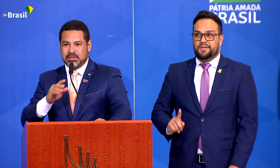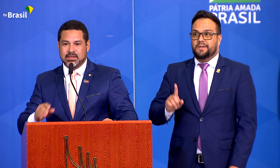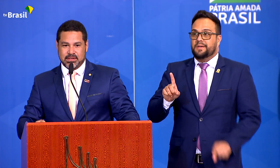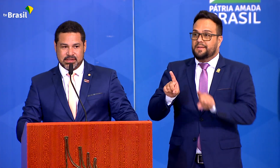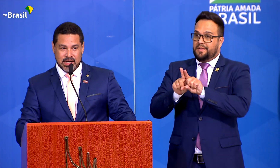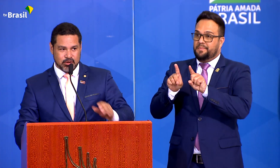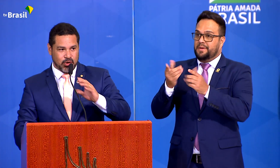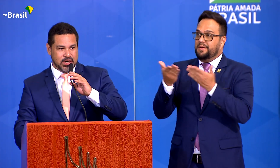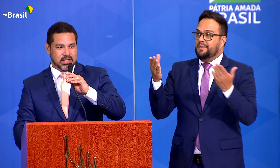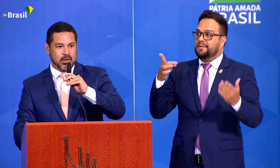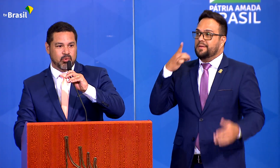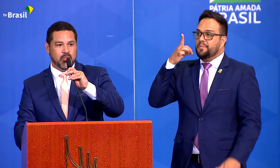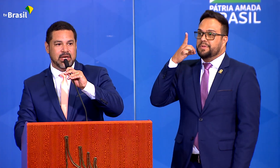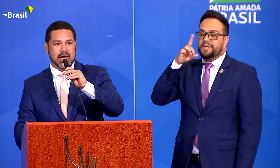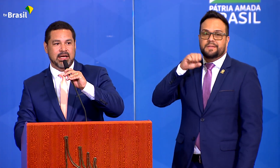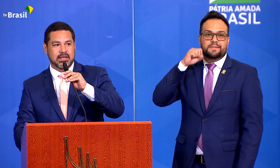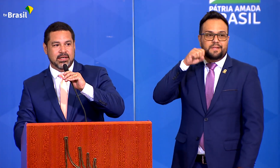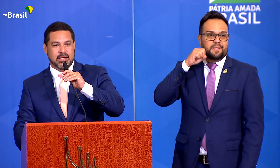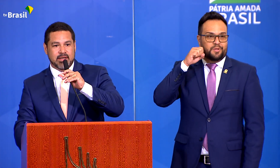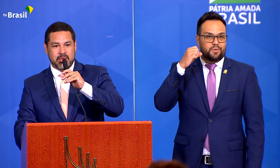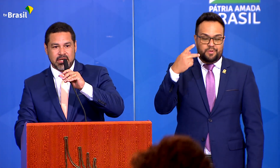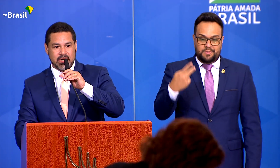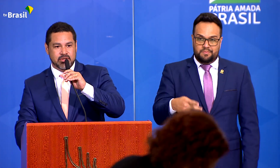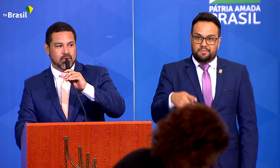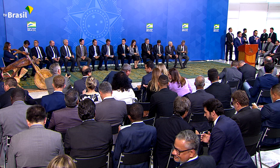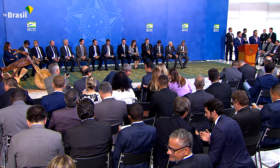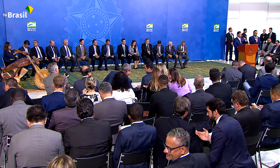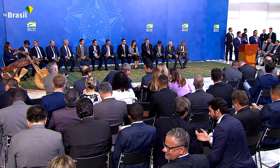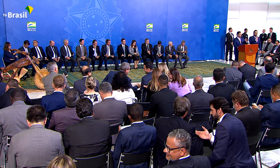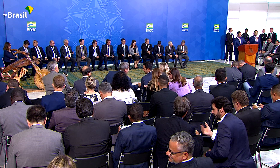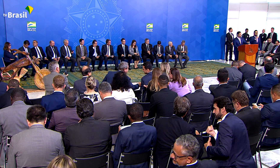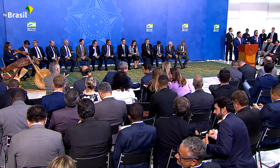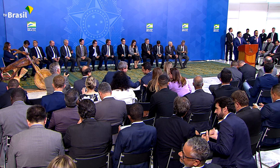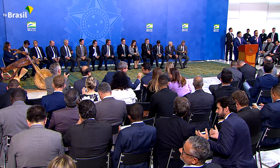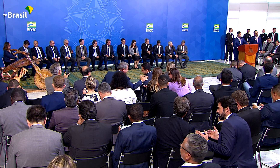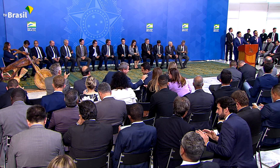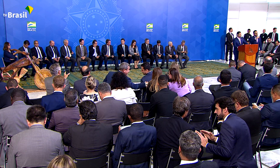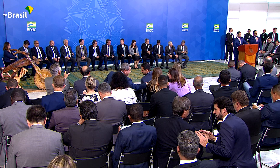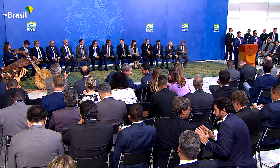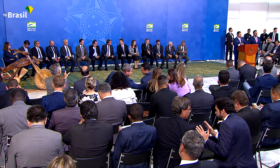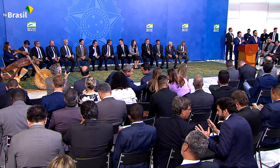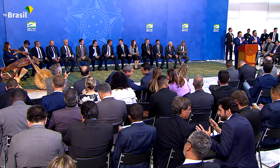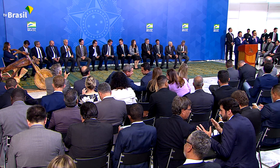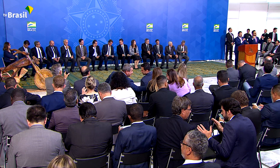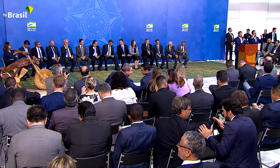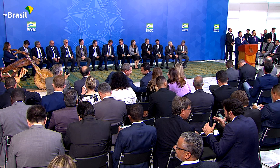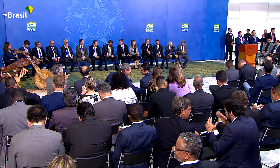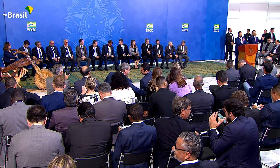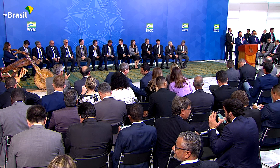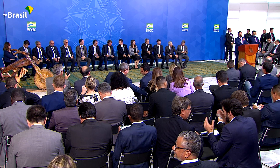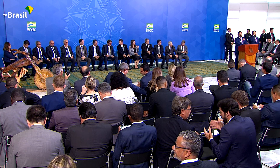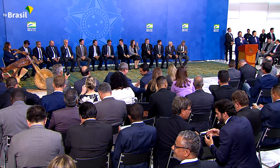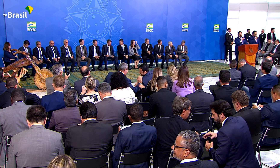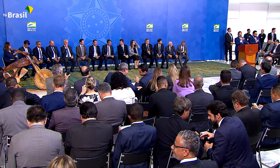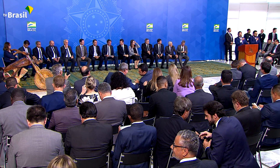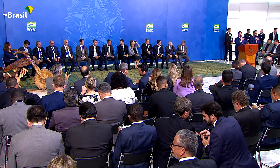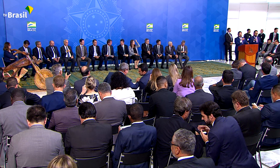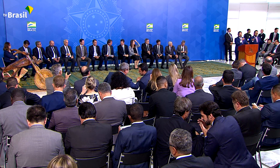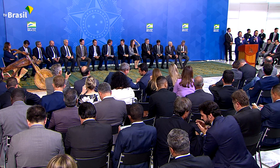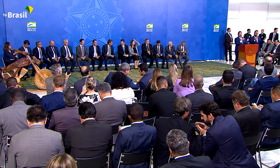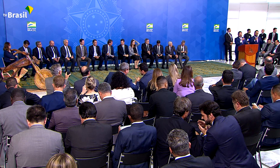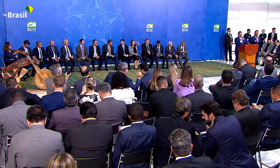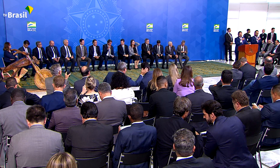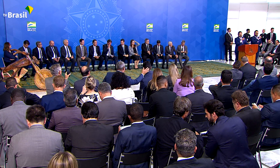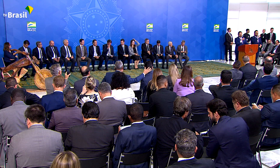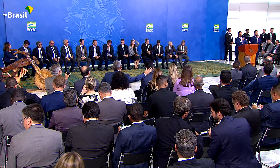deputados senadores da República ministros e demais autoridades prefeitos hoje é o dia